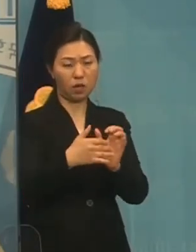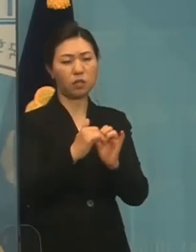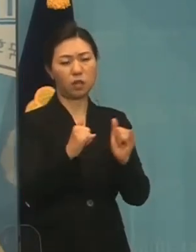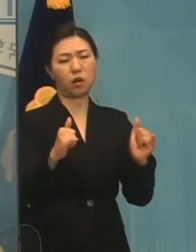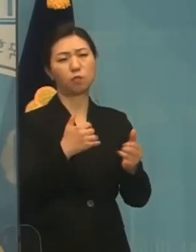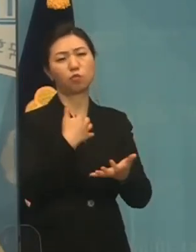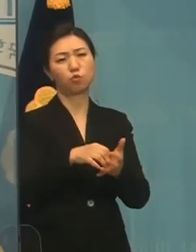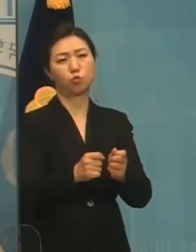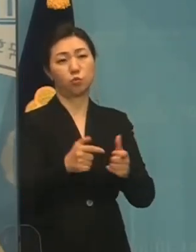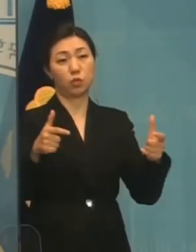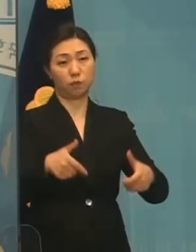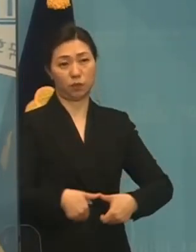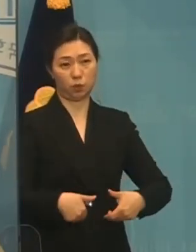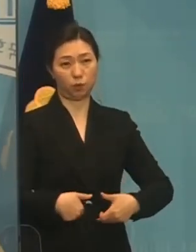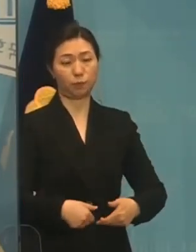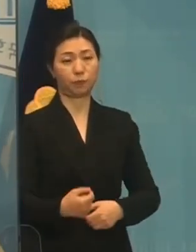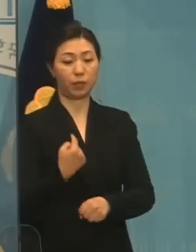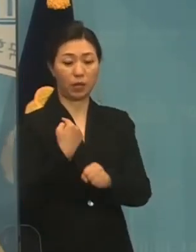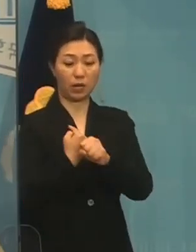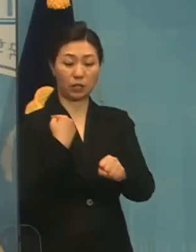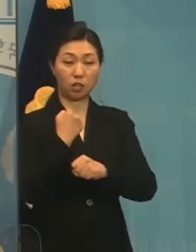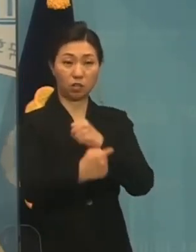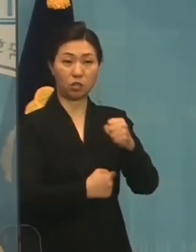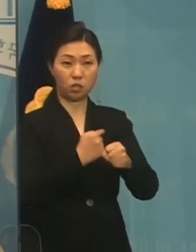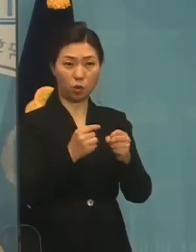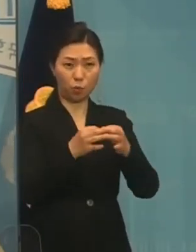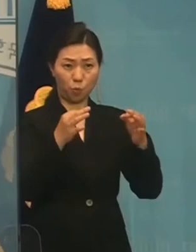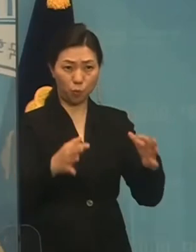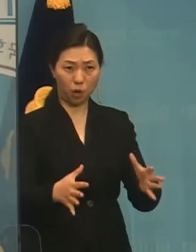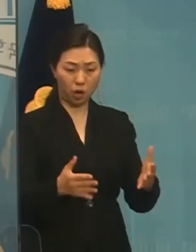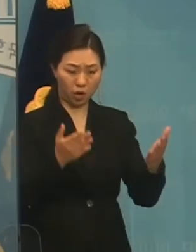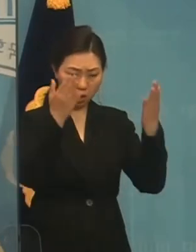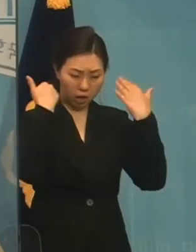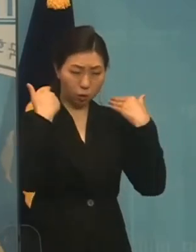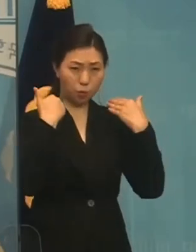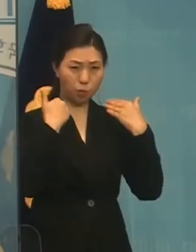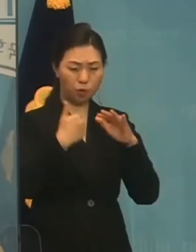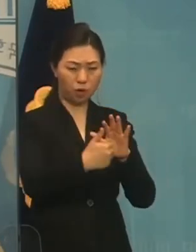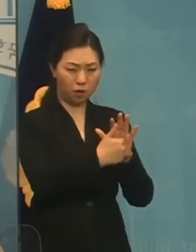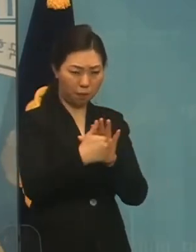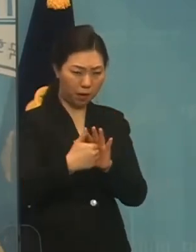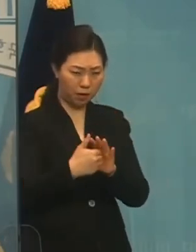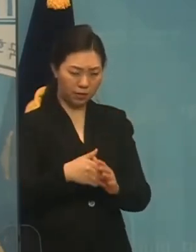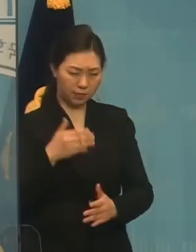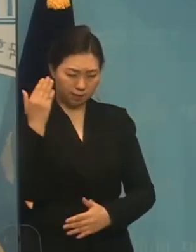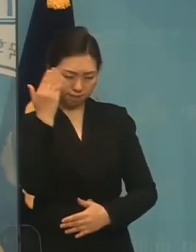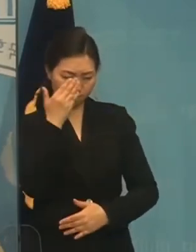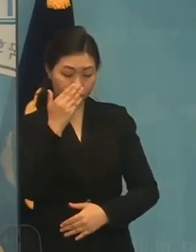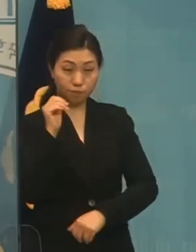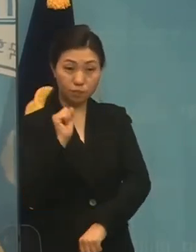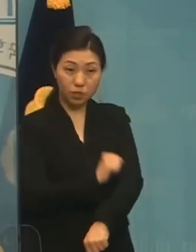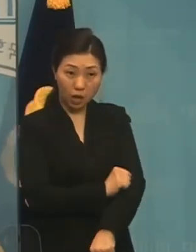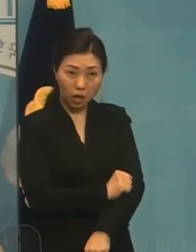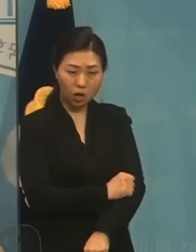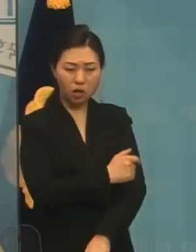것입니다. 작년 한 해 학교 방역이 큰 사고 없이 이루어질 수 있고